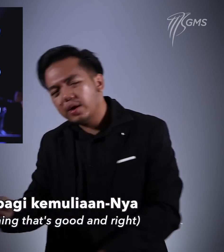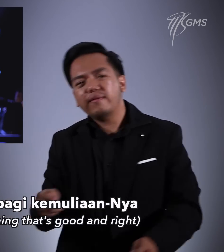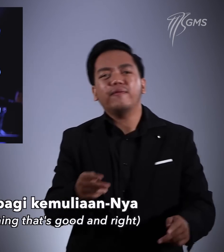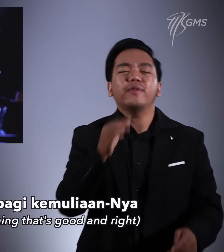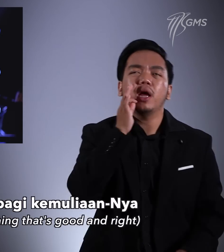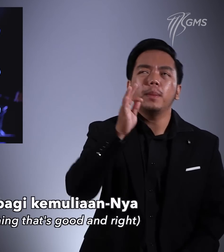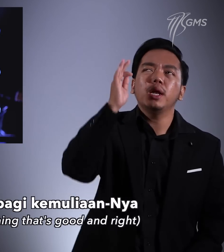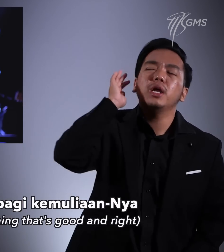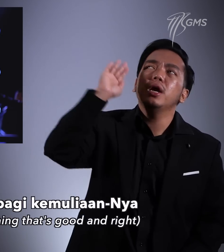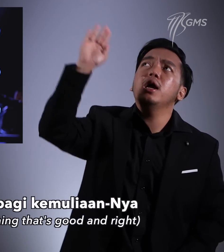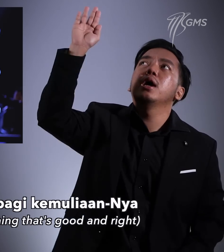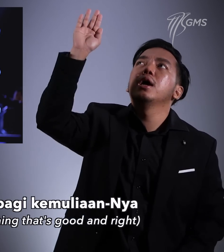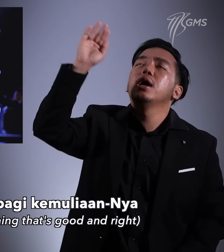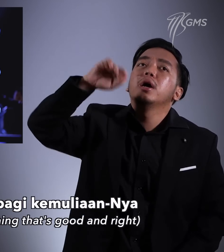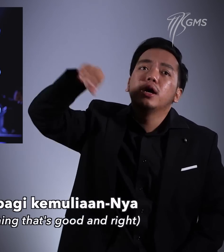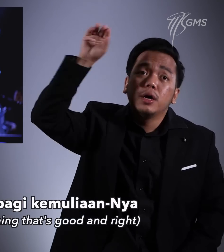seturut firman-Nya